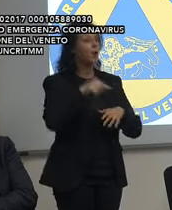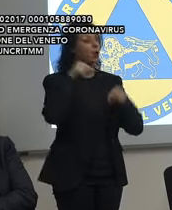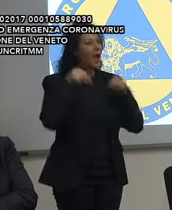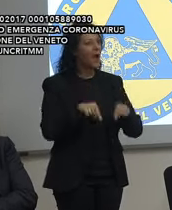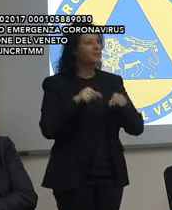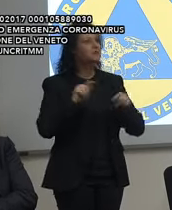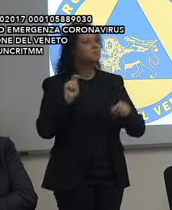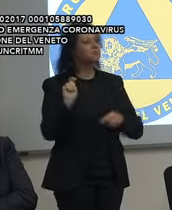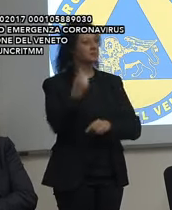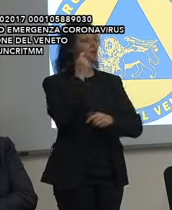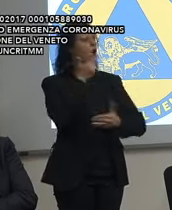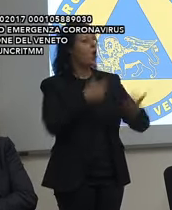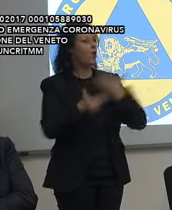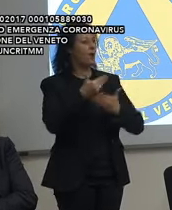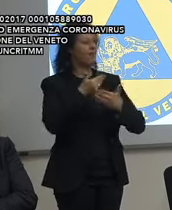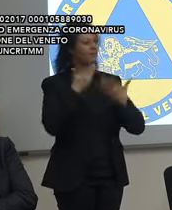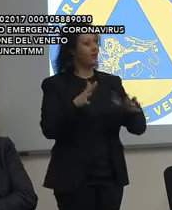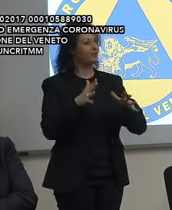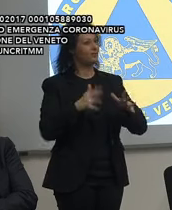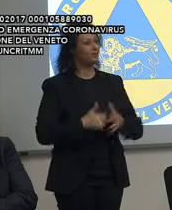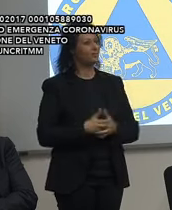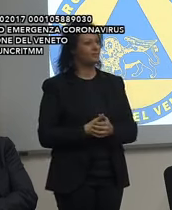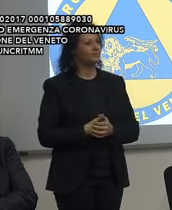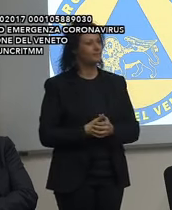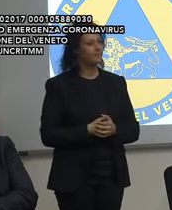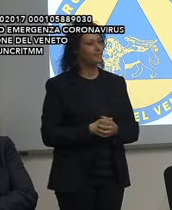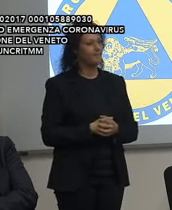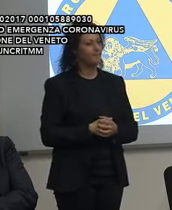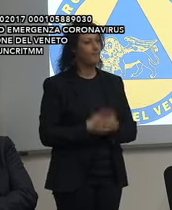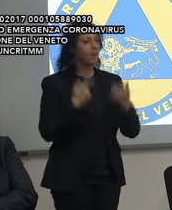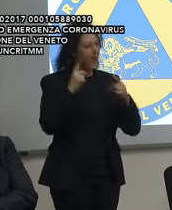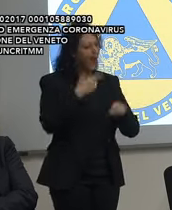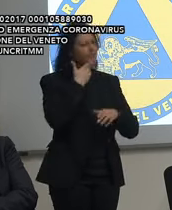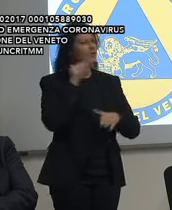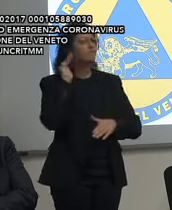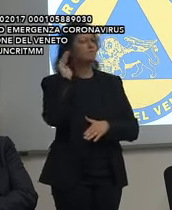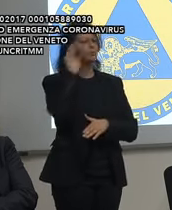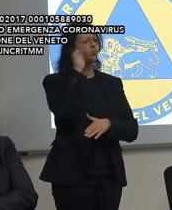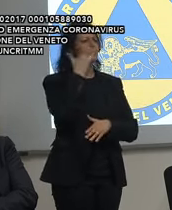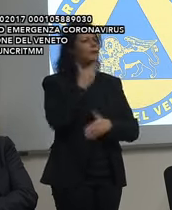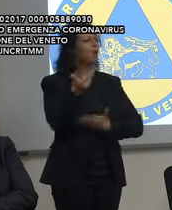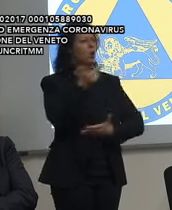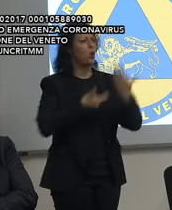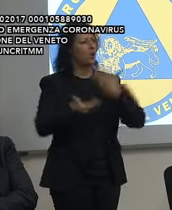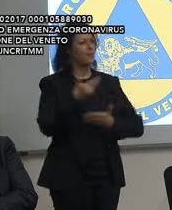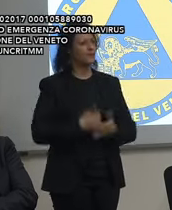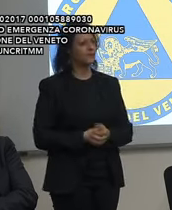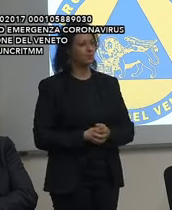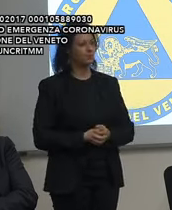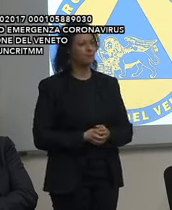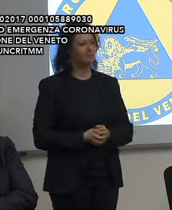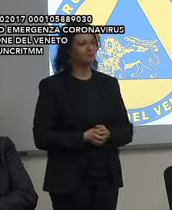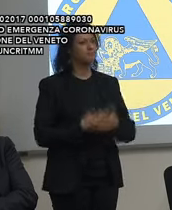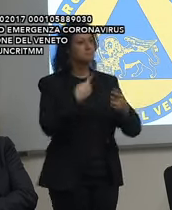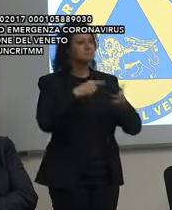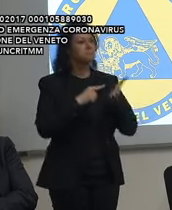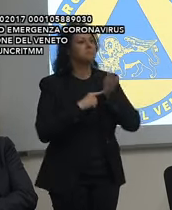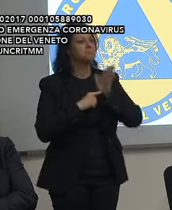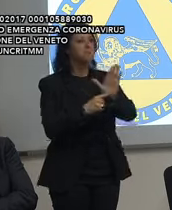riuscite e ci riusciranno anche in futuro. Abbiamo dimostrato che i